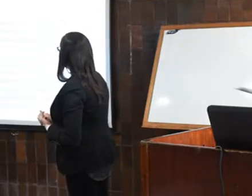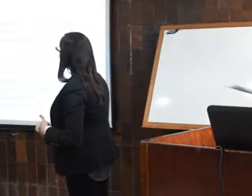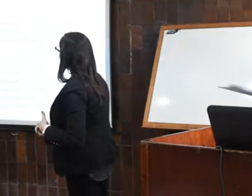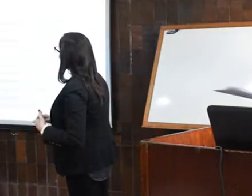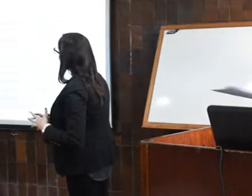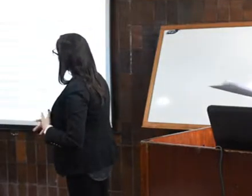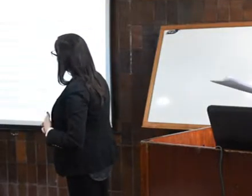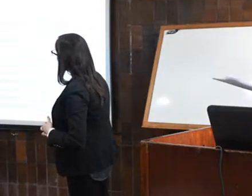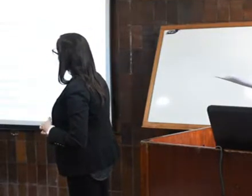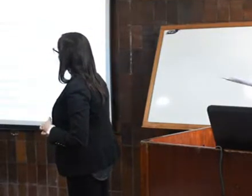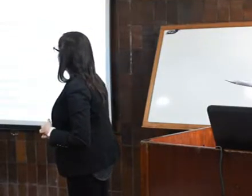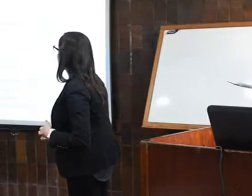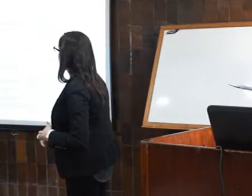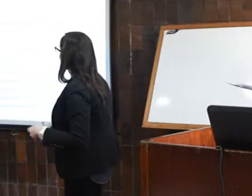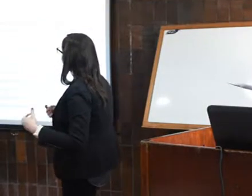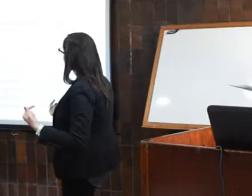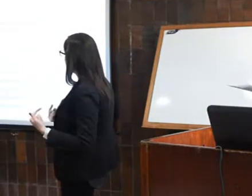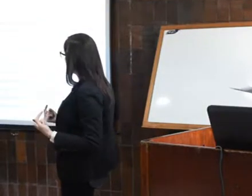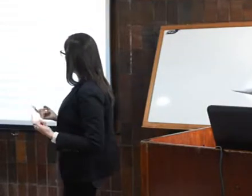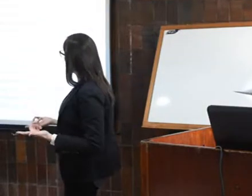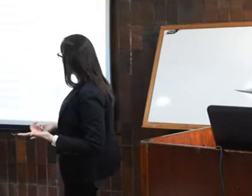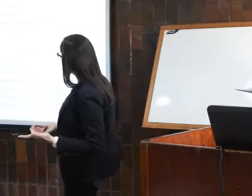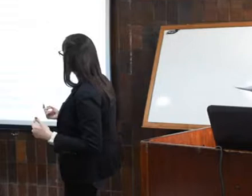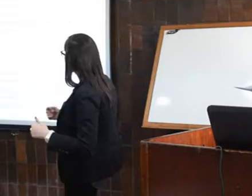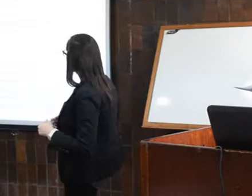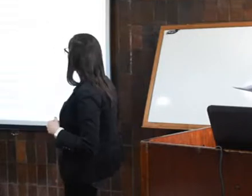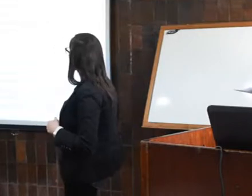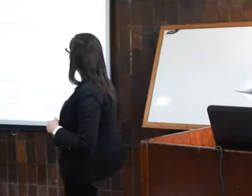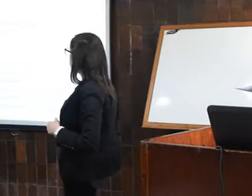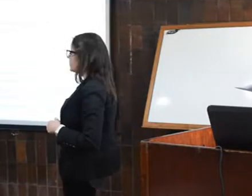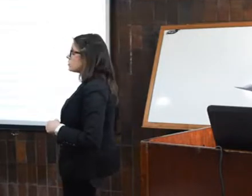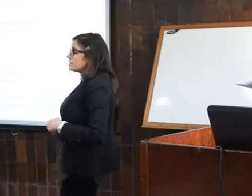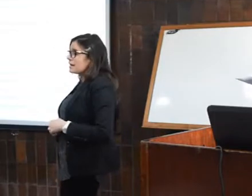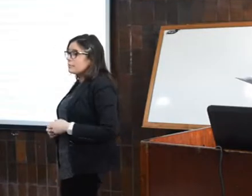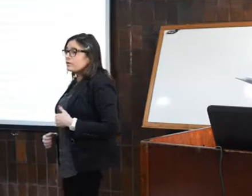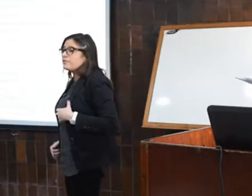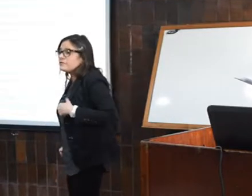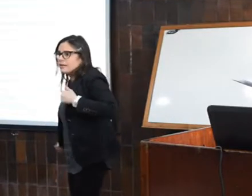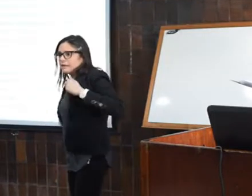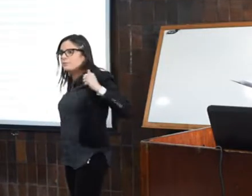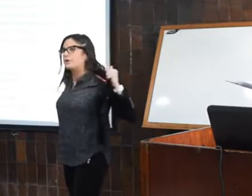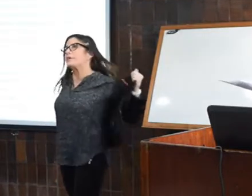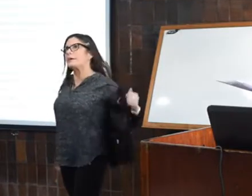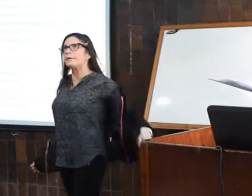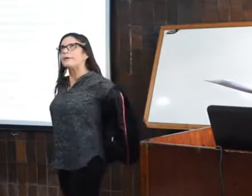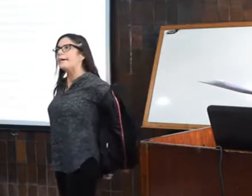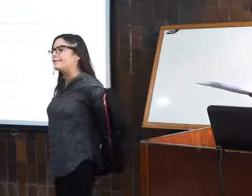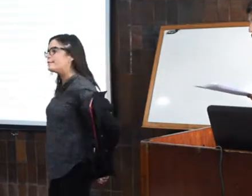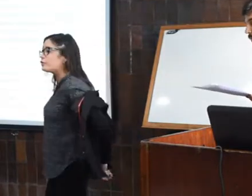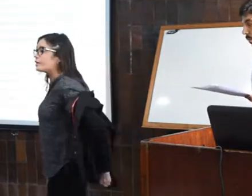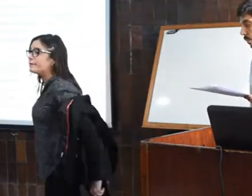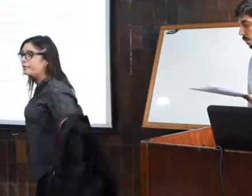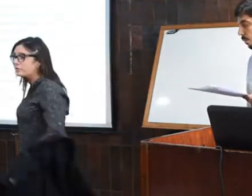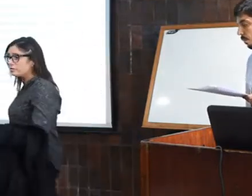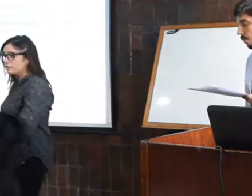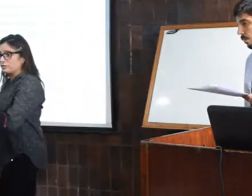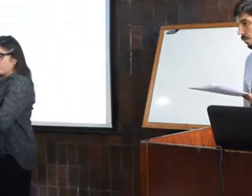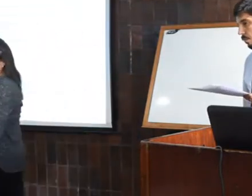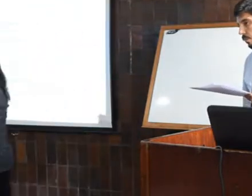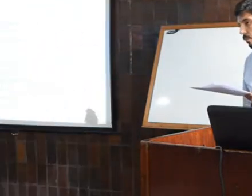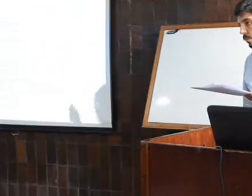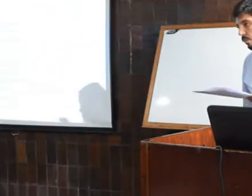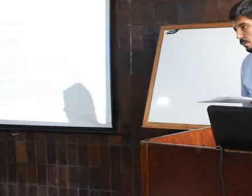con el conocimiento de las personas físicas y jurídicas sujetos de control de un banco central porque físicas porque por ejemplo el escribano